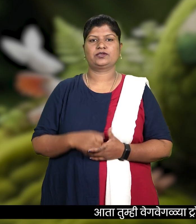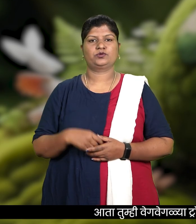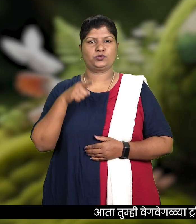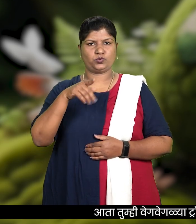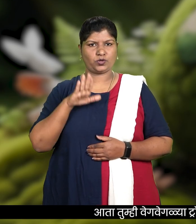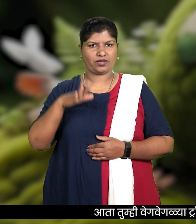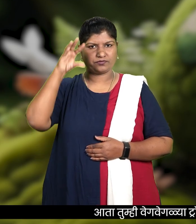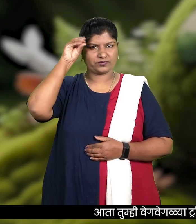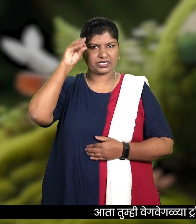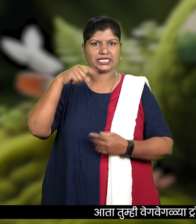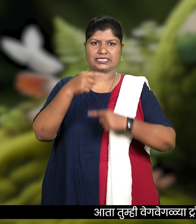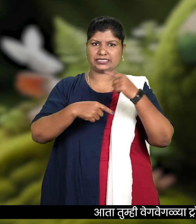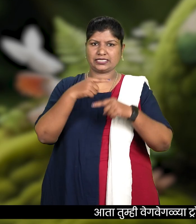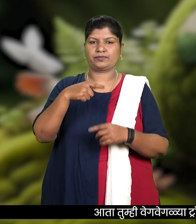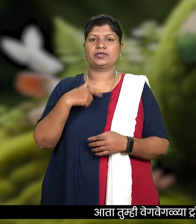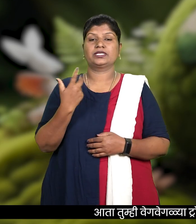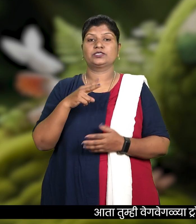वेगवेगळ्या ट्रॉफिक स्तरावरील जीवांमधील पौष्टिक